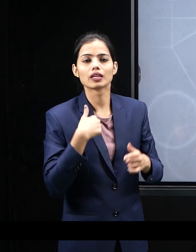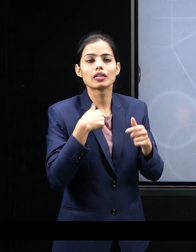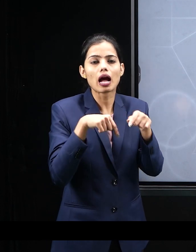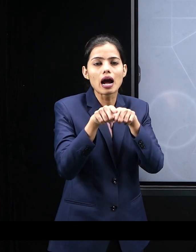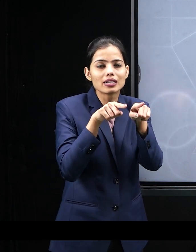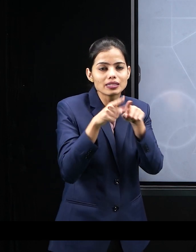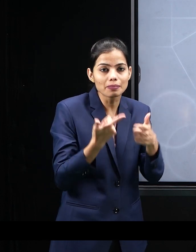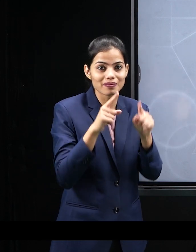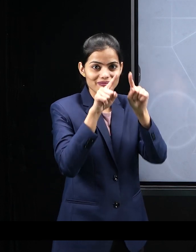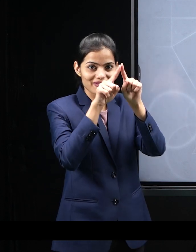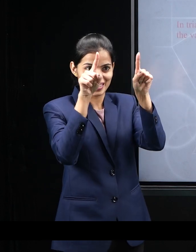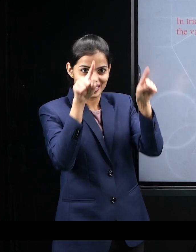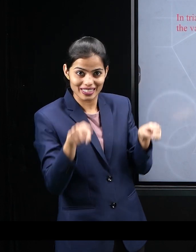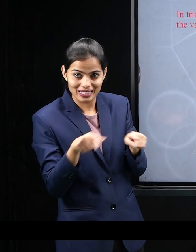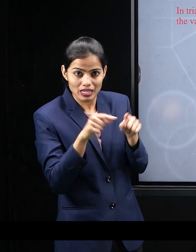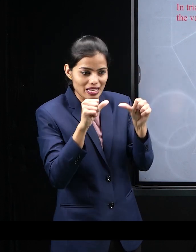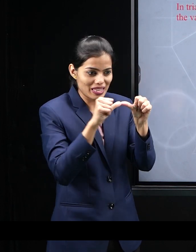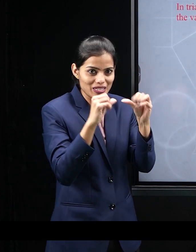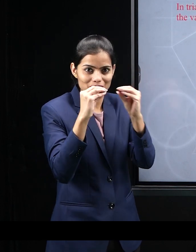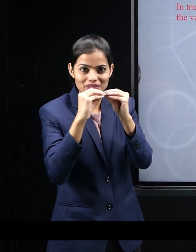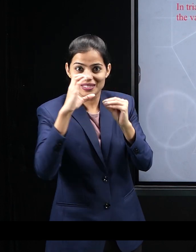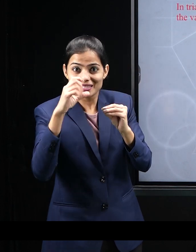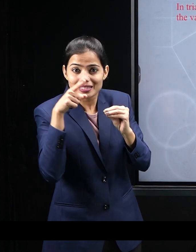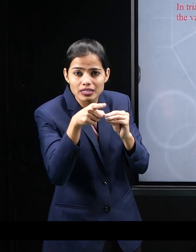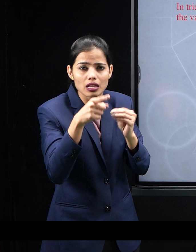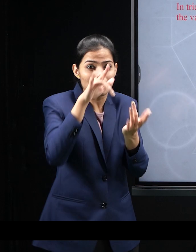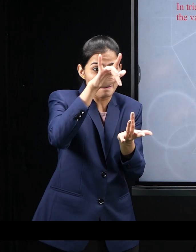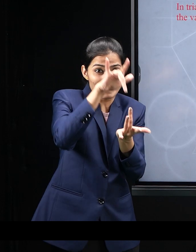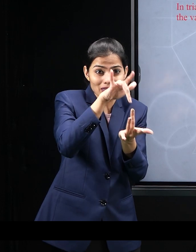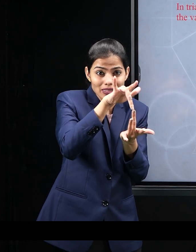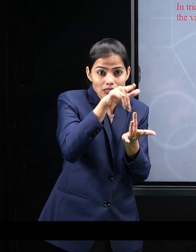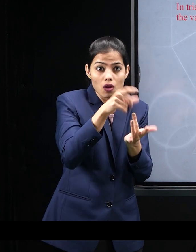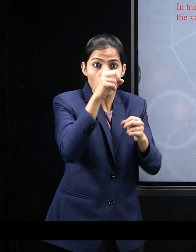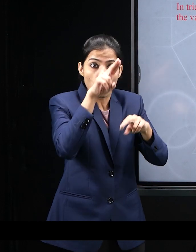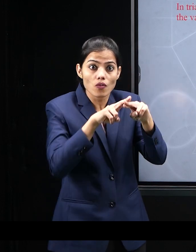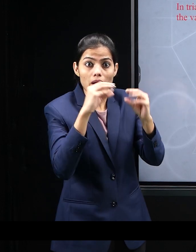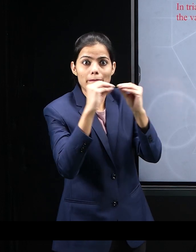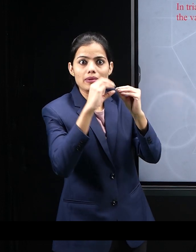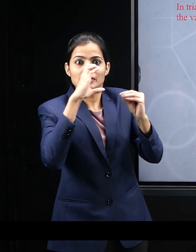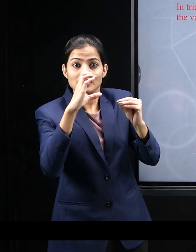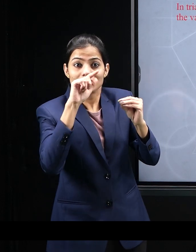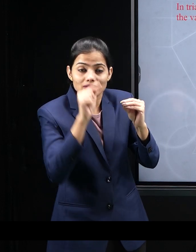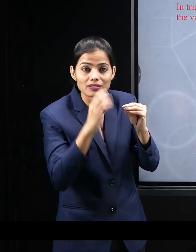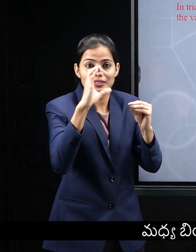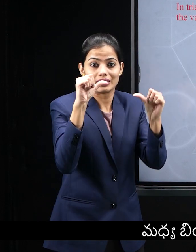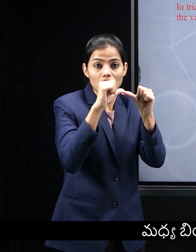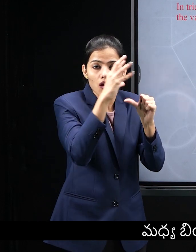ఉదాహరణ: ఏబీసీ త్రిభుజంలో బీసీ, సిఏ మరియు ఏబీ మధ్య బిందువులు